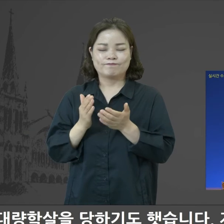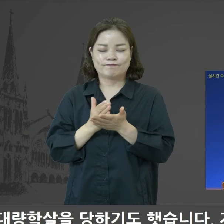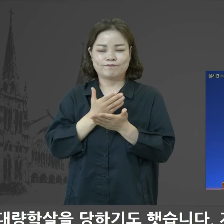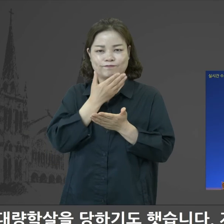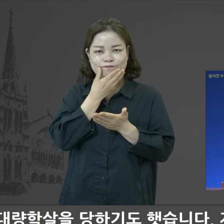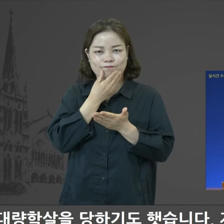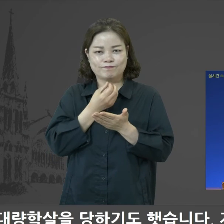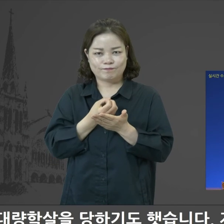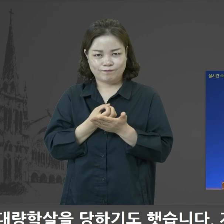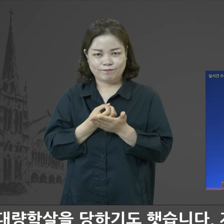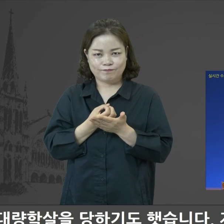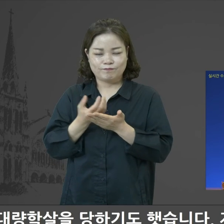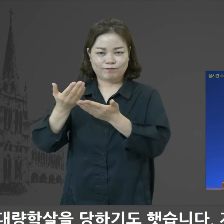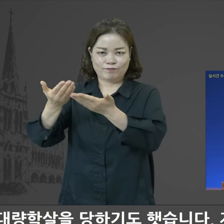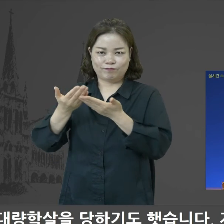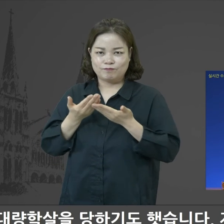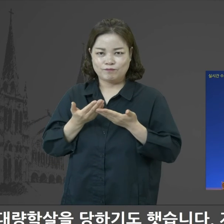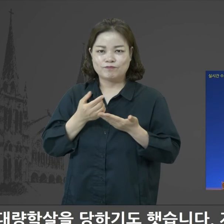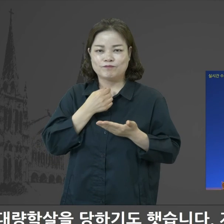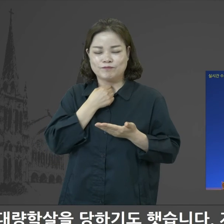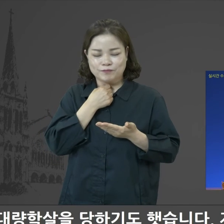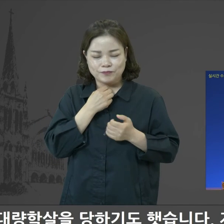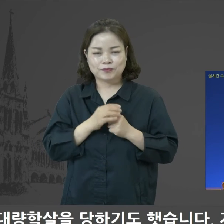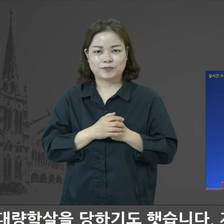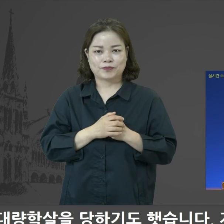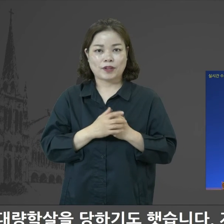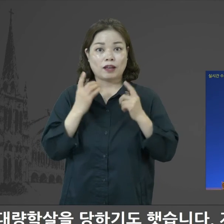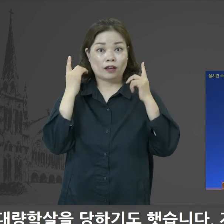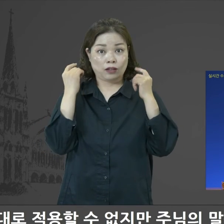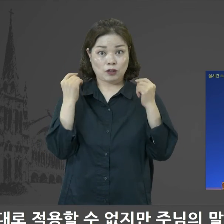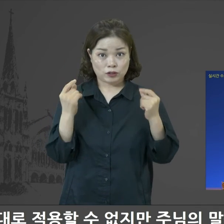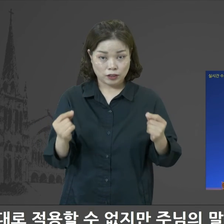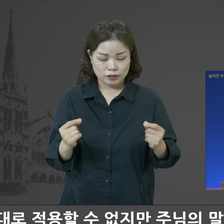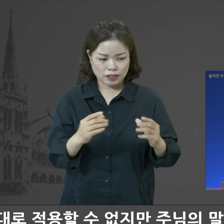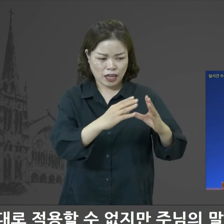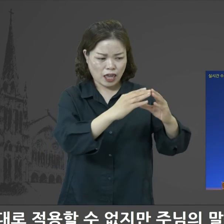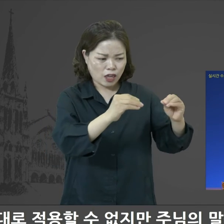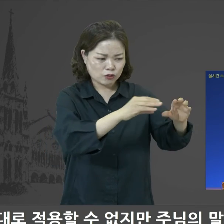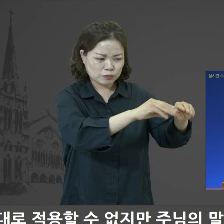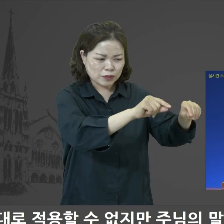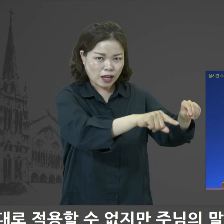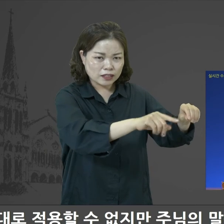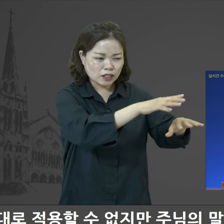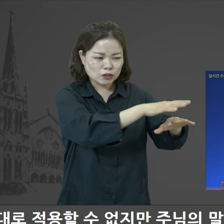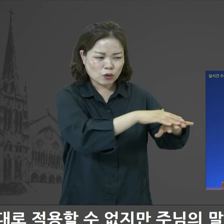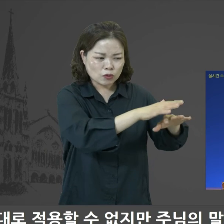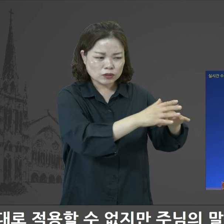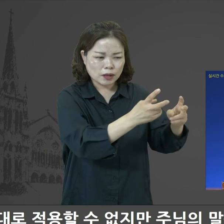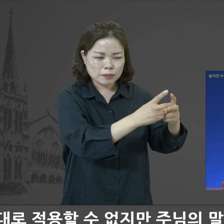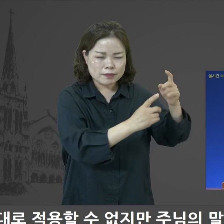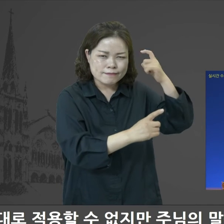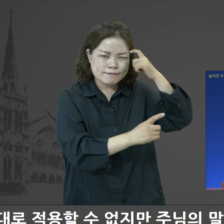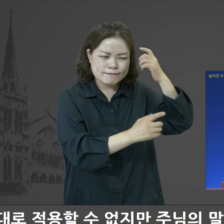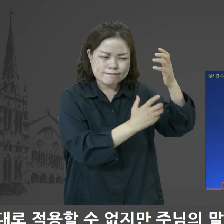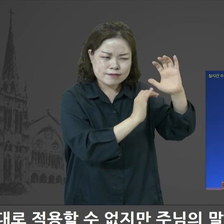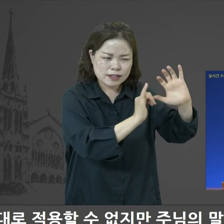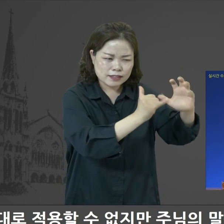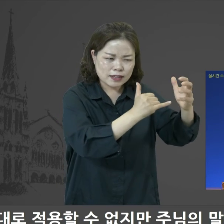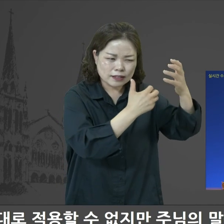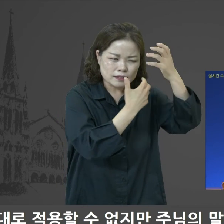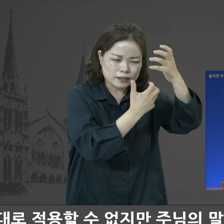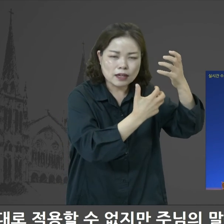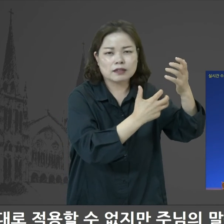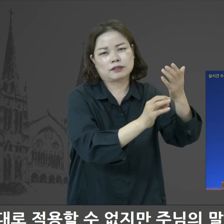복 베푸시기를 즐겨하시는 분이십니다. 하지만 여전히 애굽 땅의 농사법을 붙들고 애굽